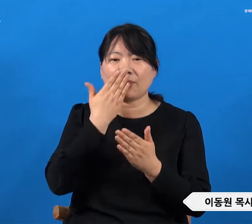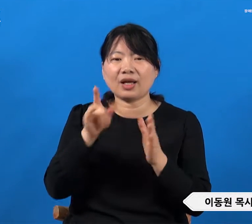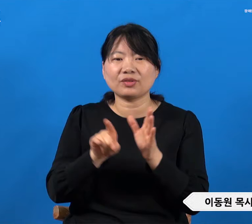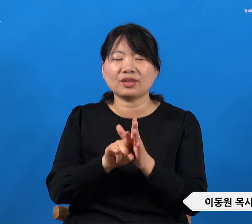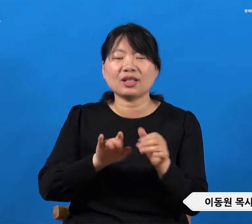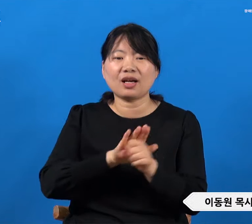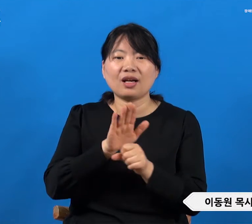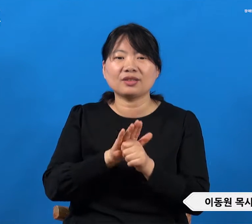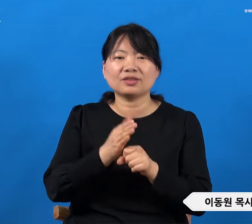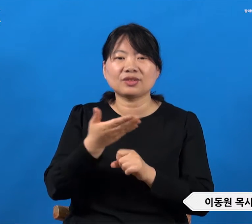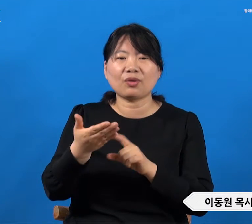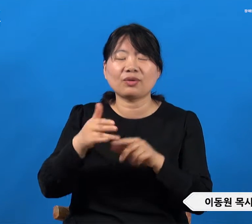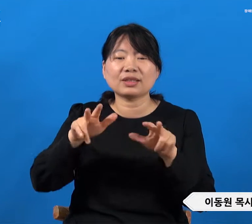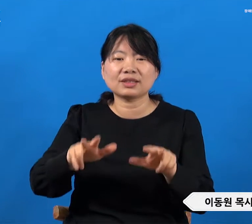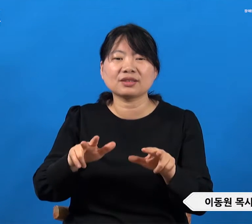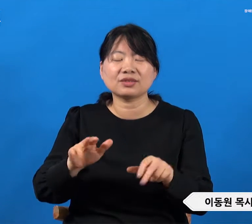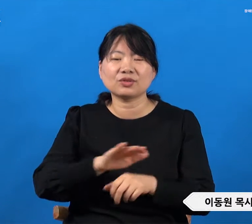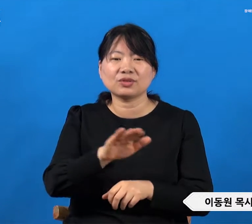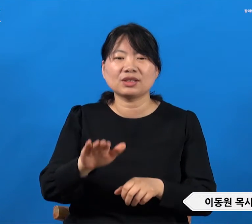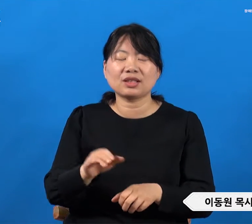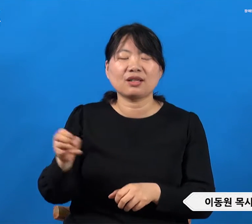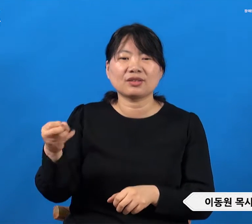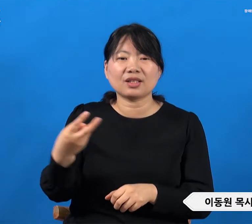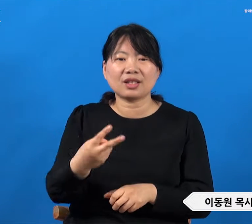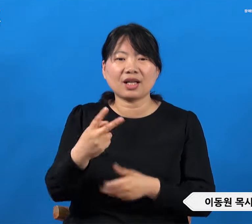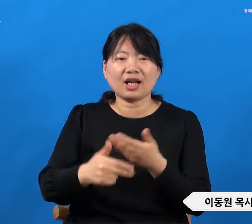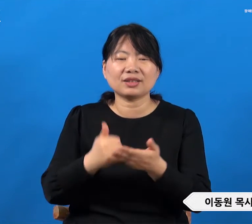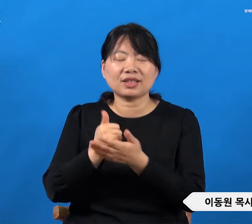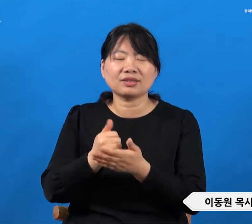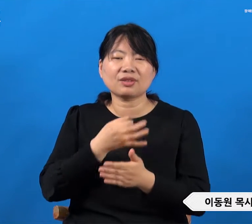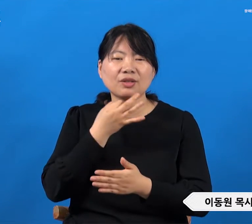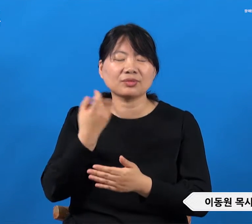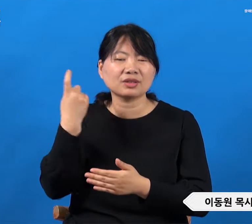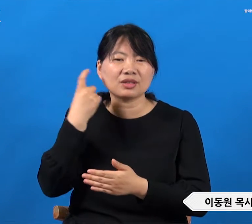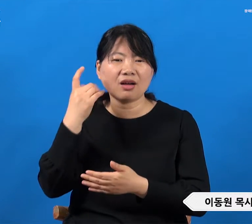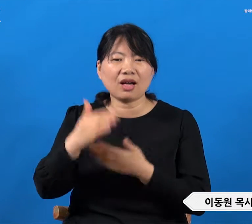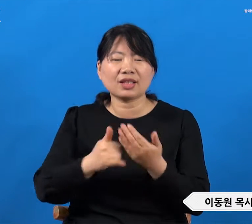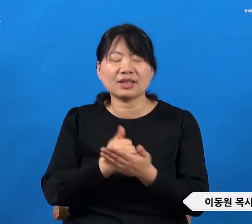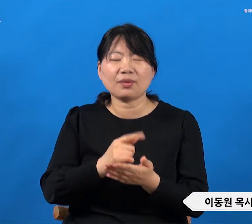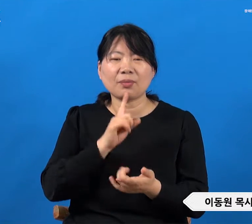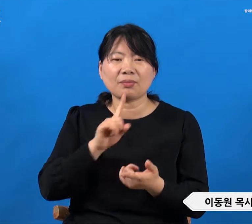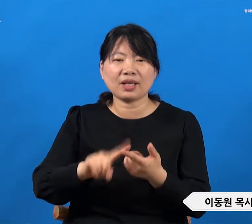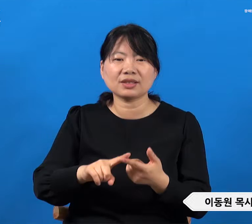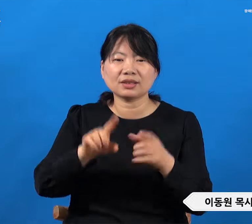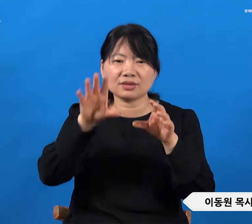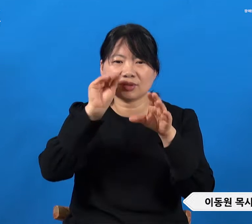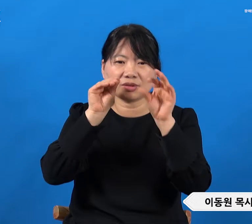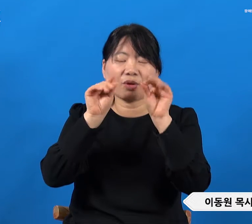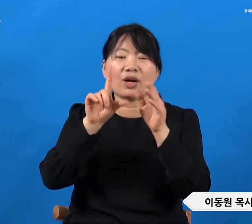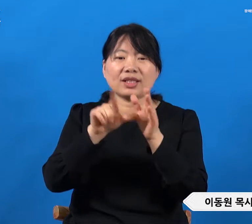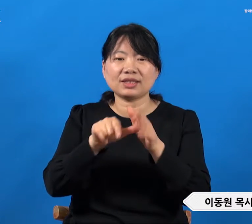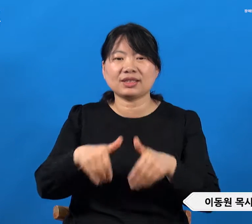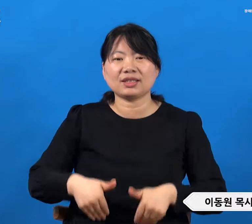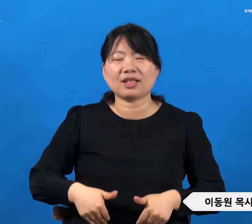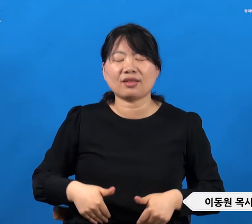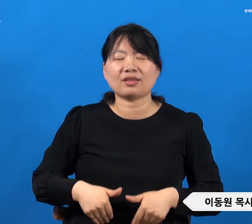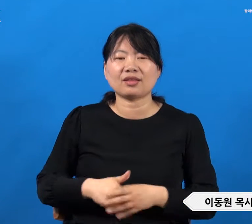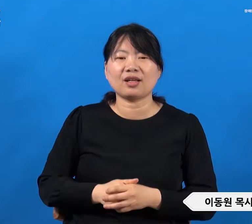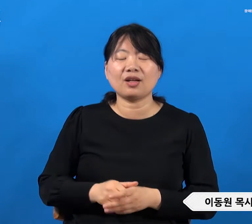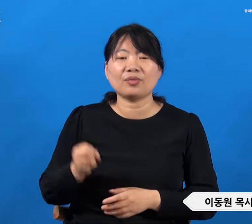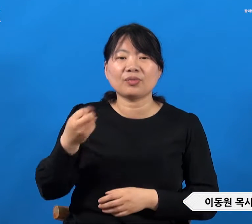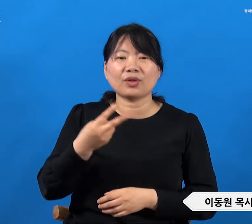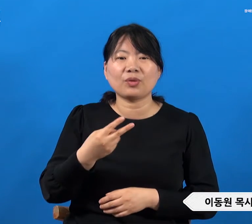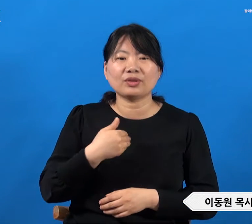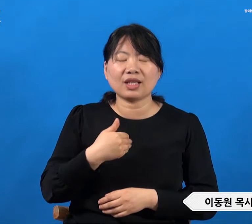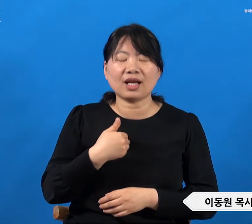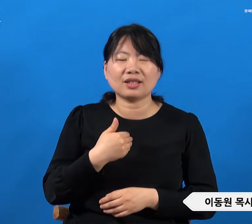위해서 사랑하는 여러분, 지금은 우리가 다시 하나님의 음성을, 하나님의 말씀을 들어야 할 시간입니다.